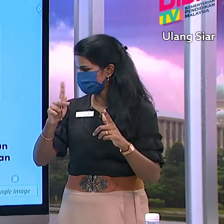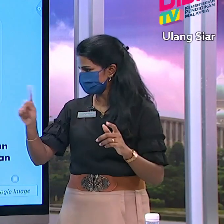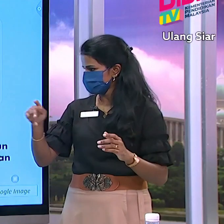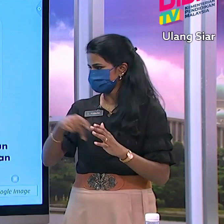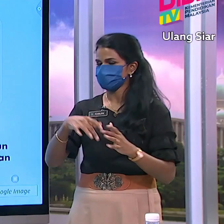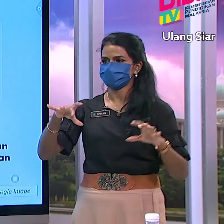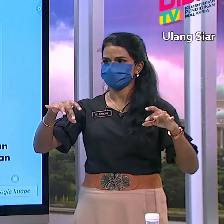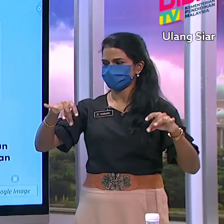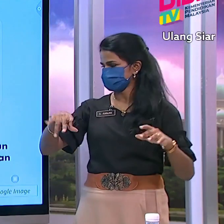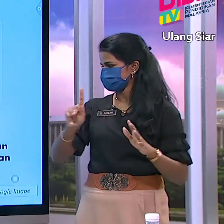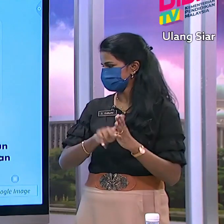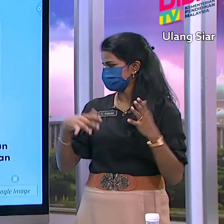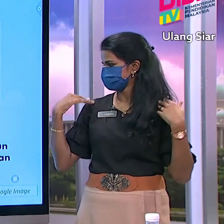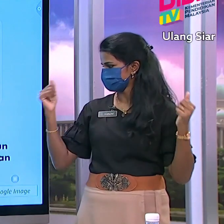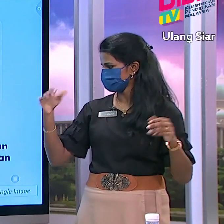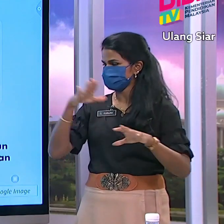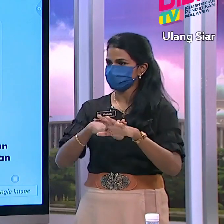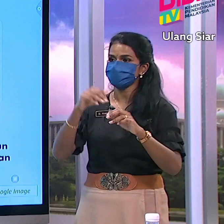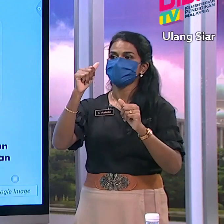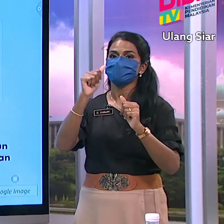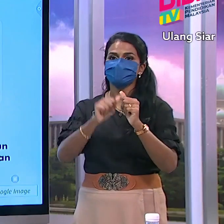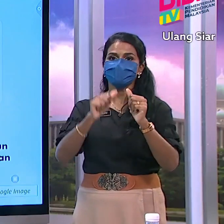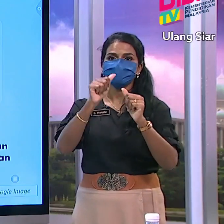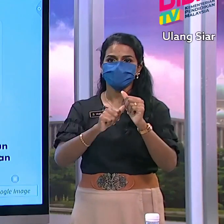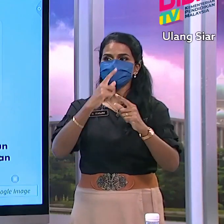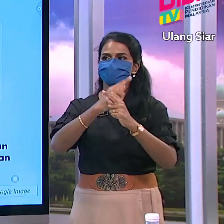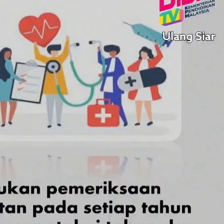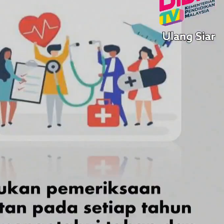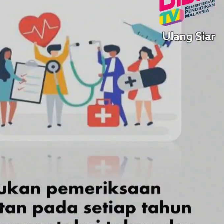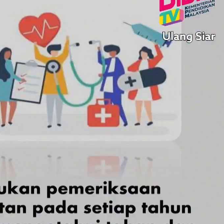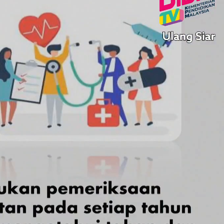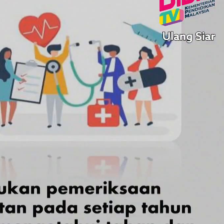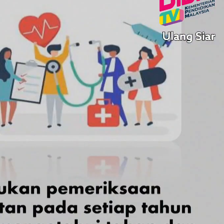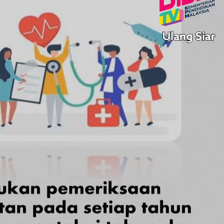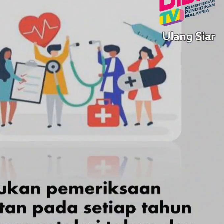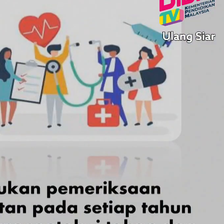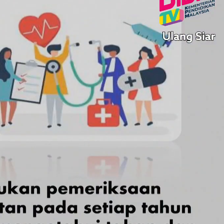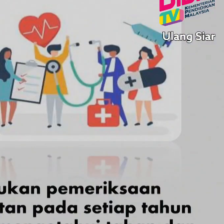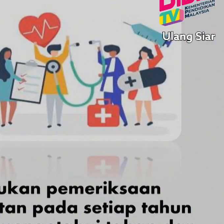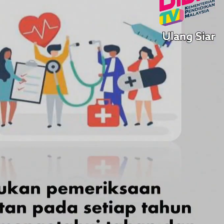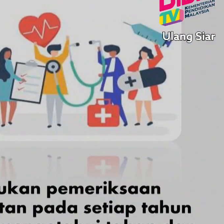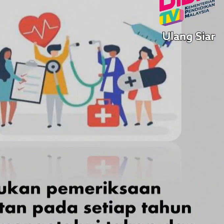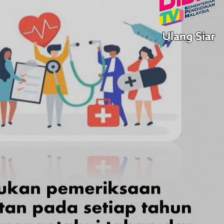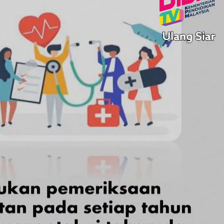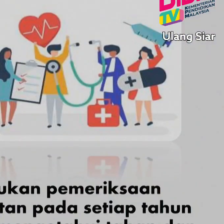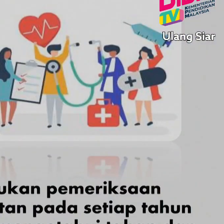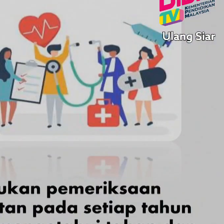Melakukan pemeriksaan kesihatan pada tiap-tiap tahun. Untuk tahu